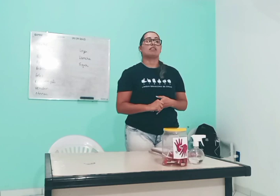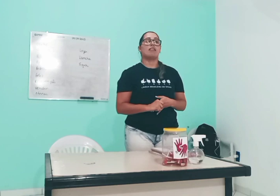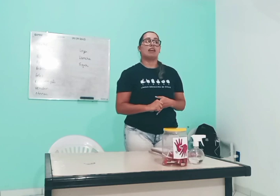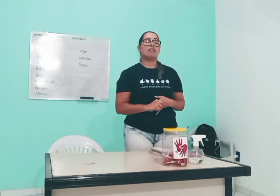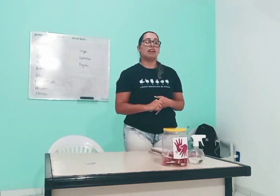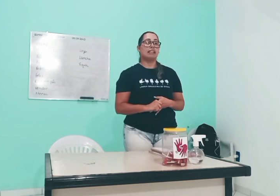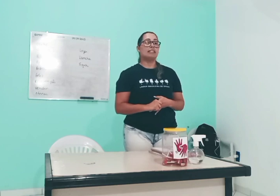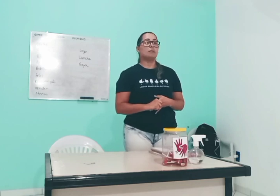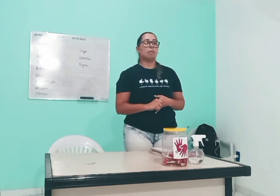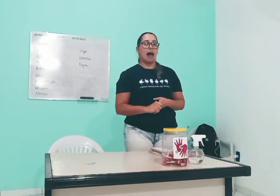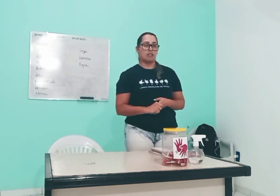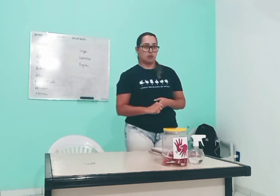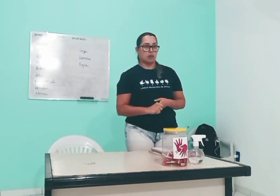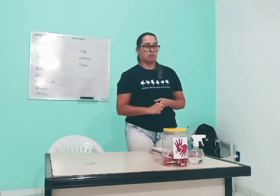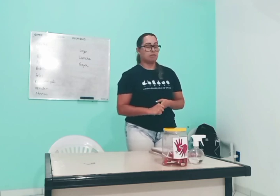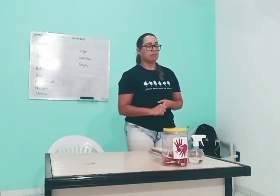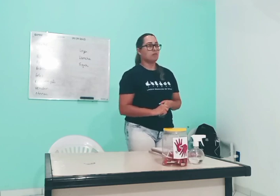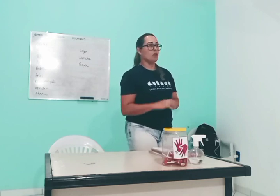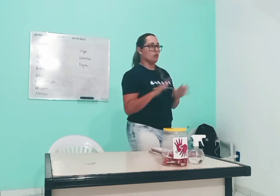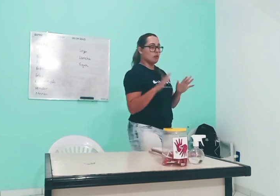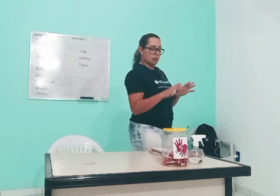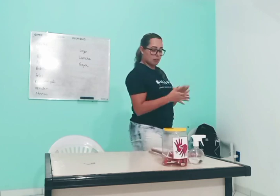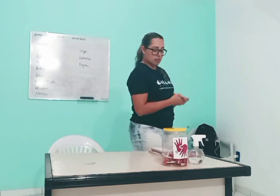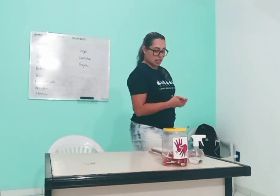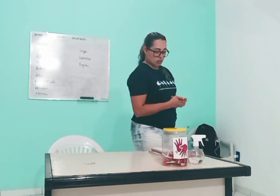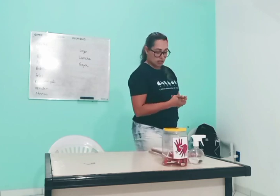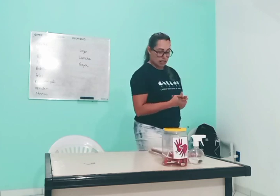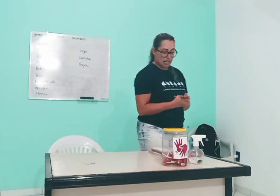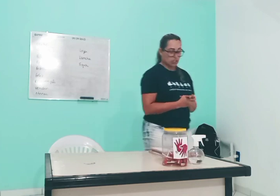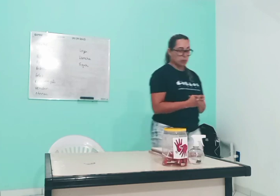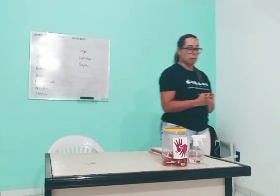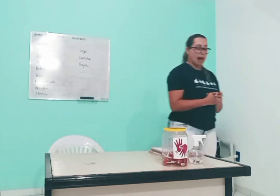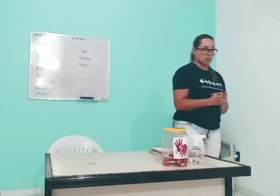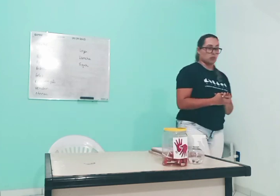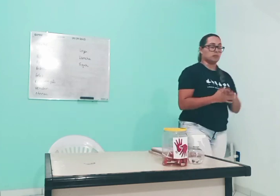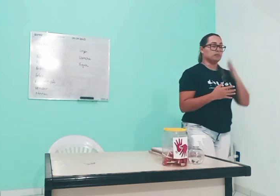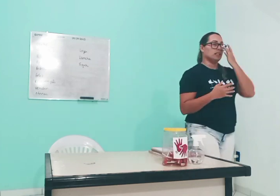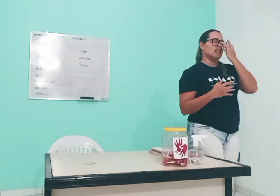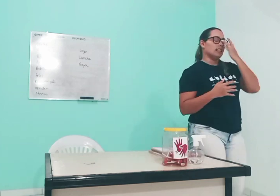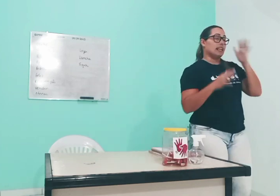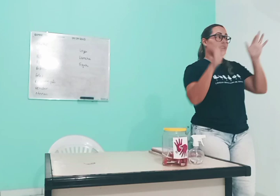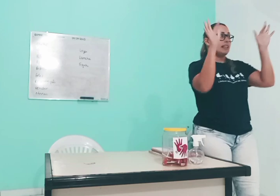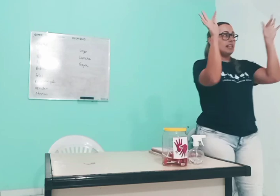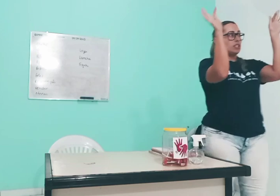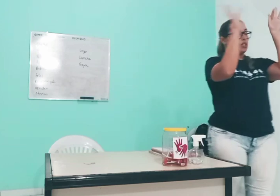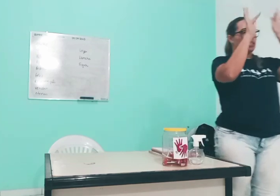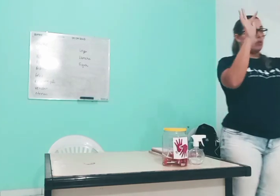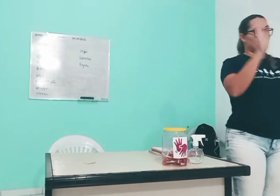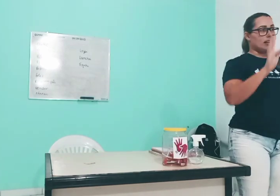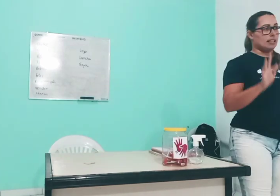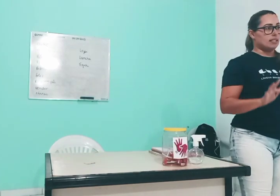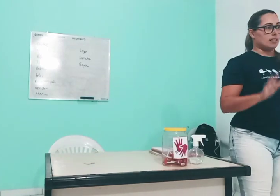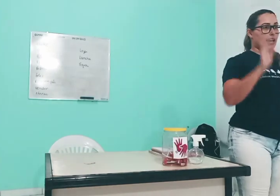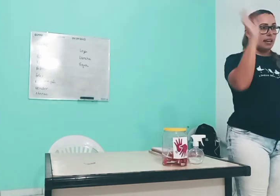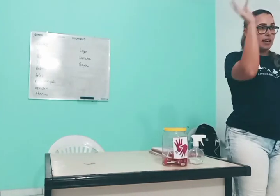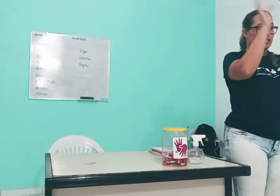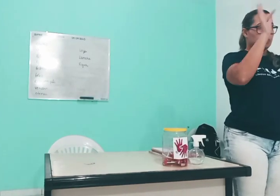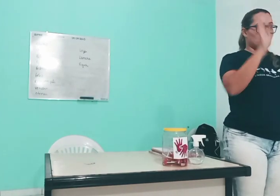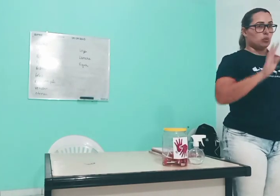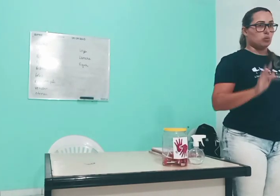gravar, você vai falar Feliz Páscoa. Vou mostrar para vocês os sinais de Páscoa. Né? Existe o feliz, que é esse, para